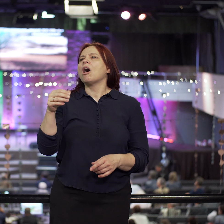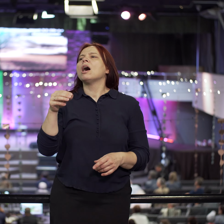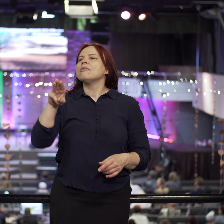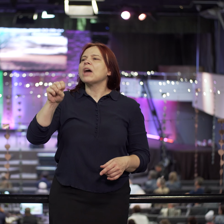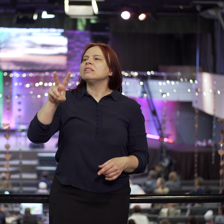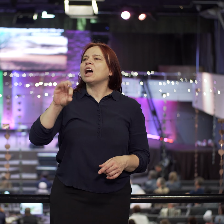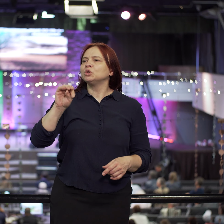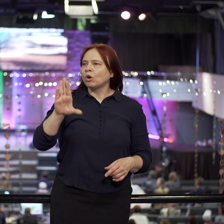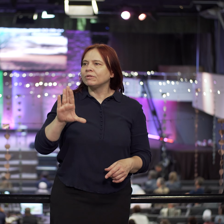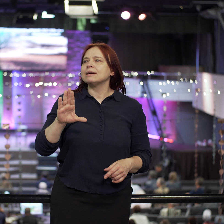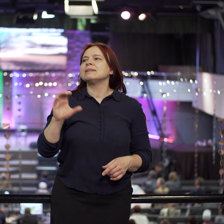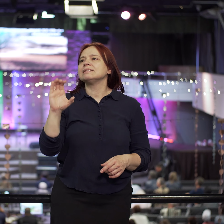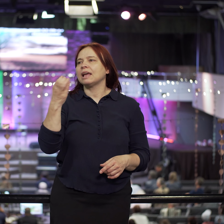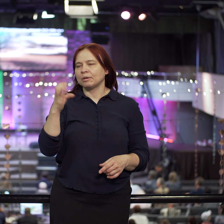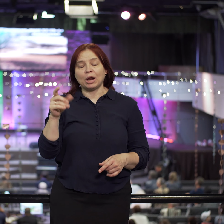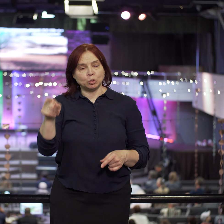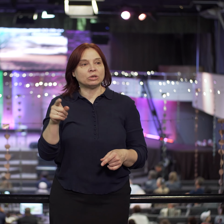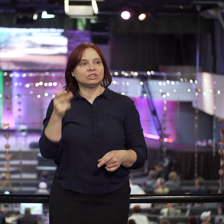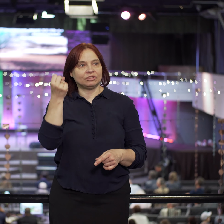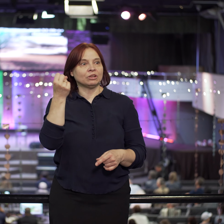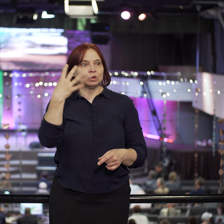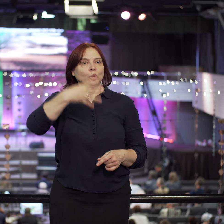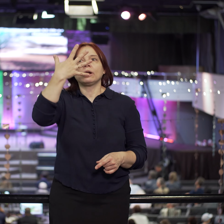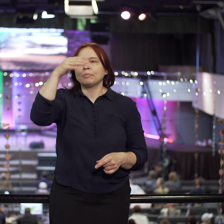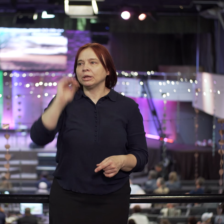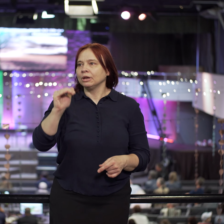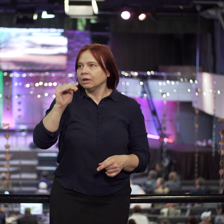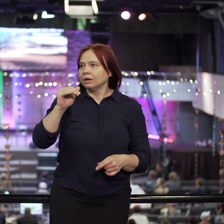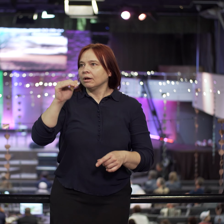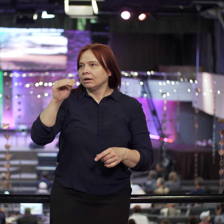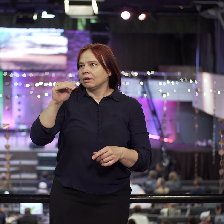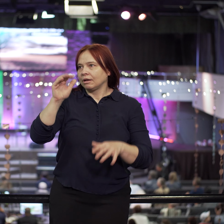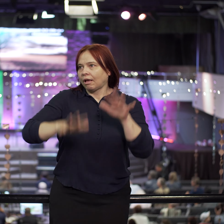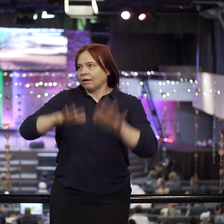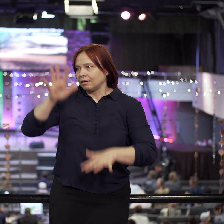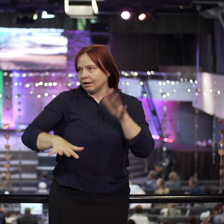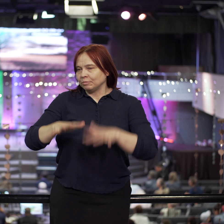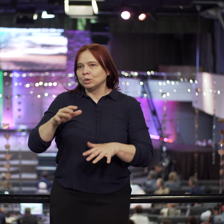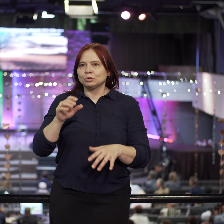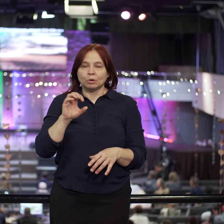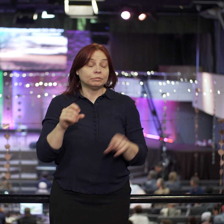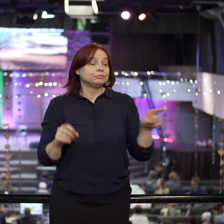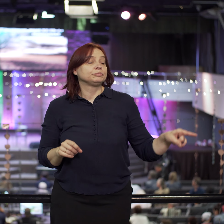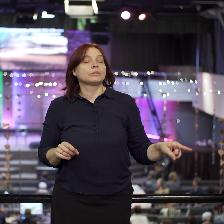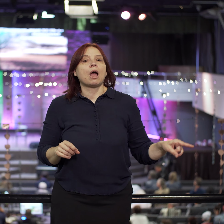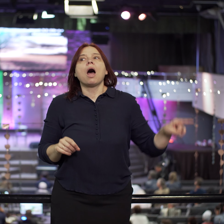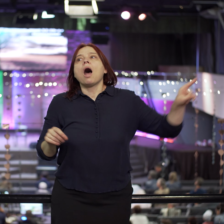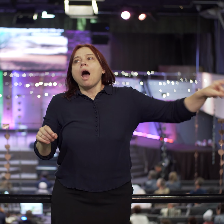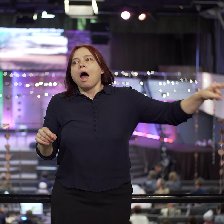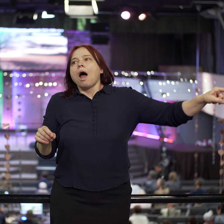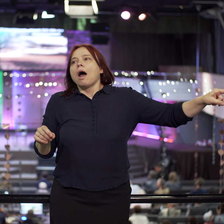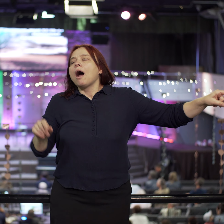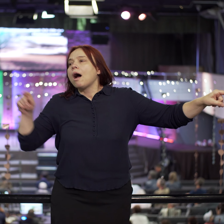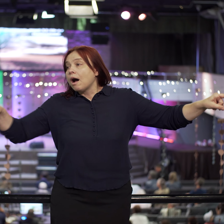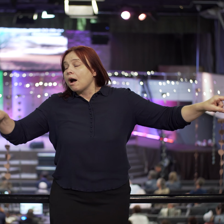Никодим сказал: еще день не подошел к концу. И вот так этот слуга